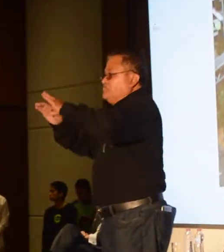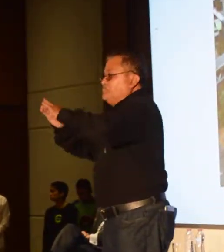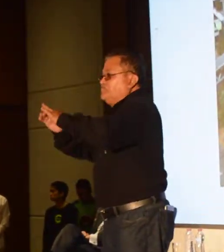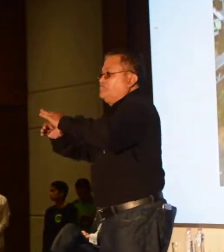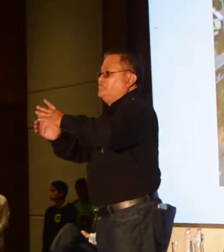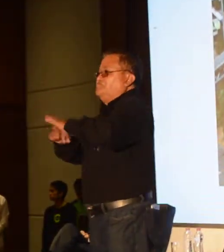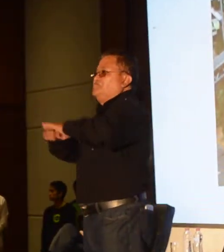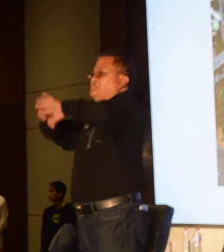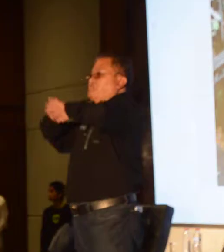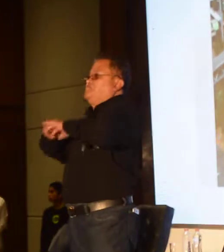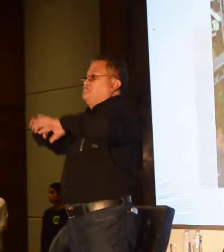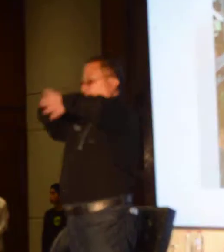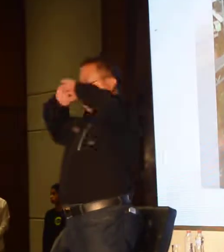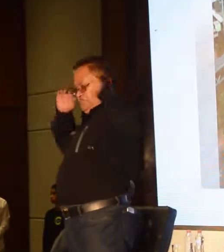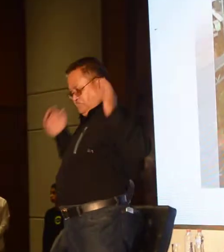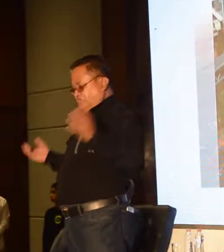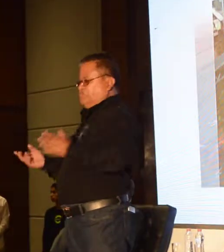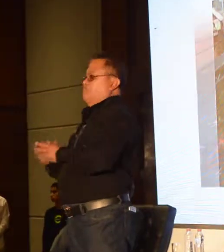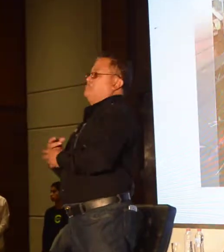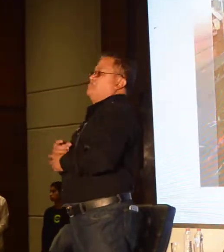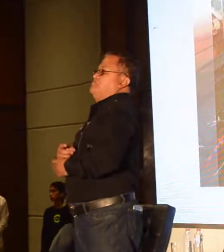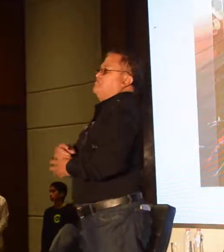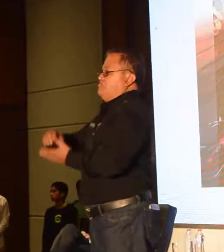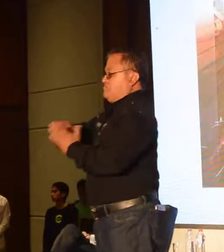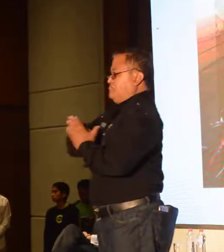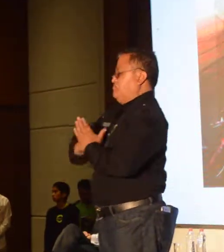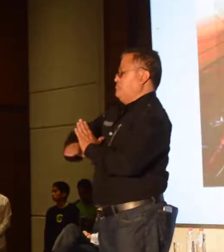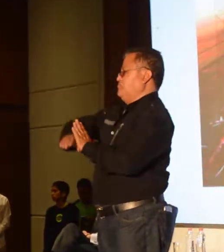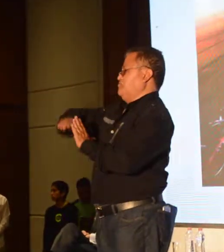de manera destacada en el tema de movilidad,